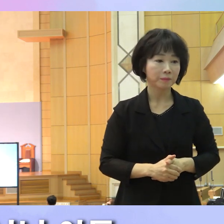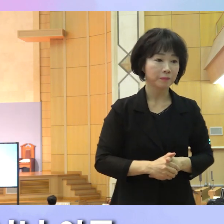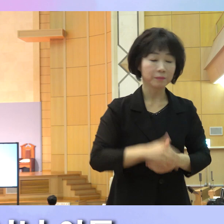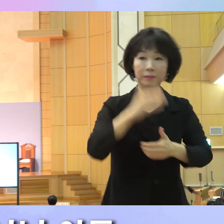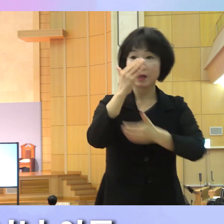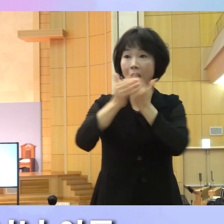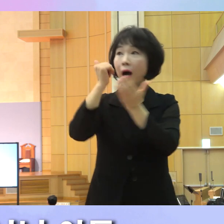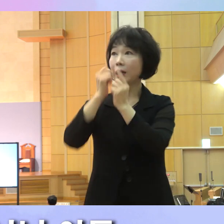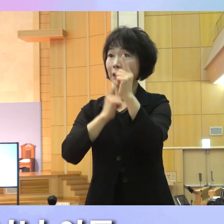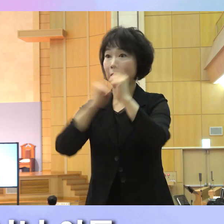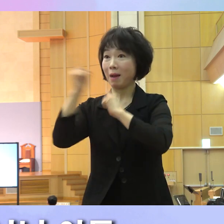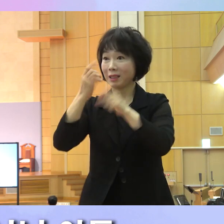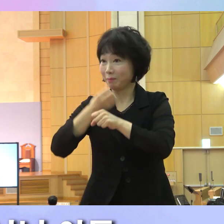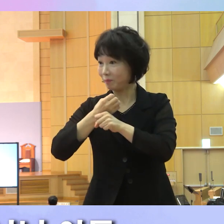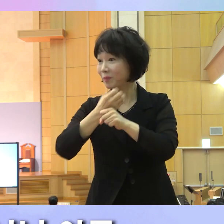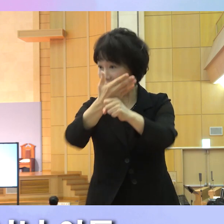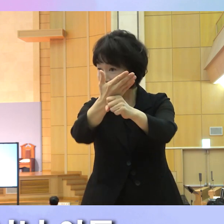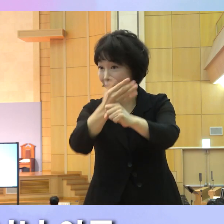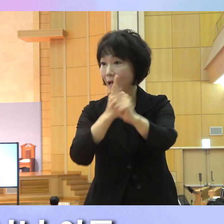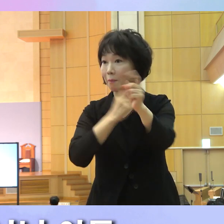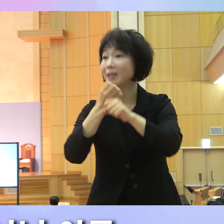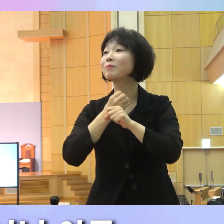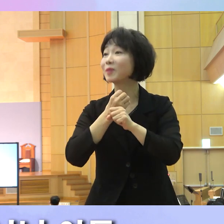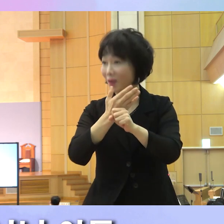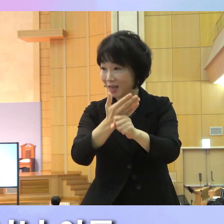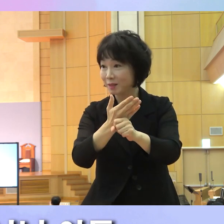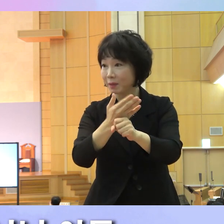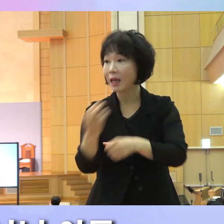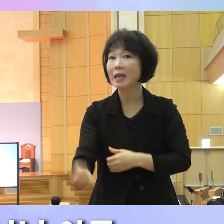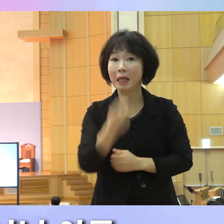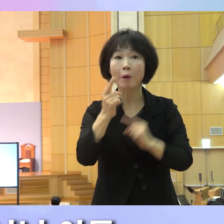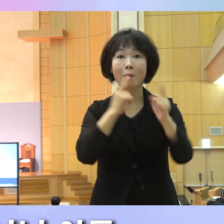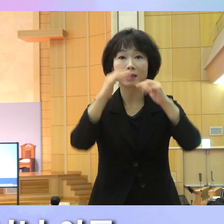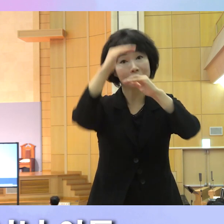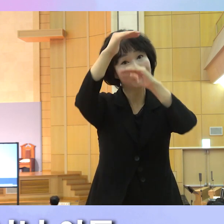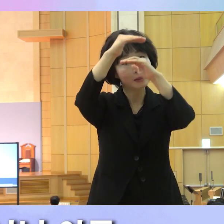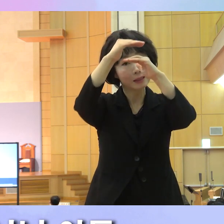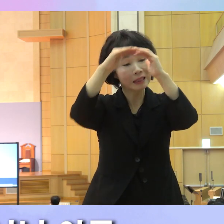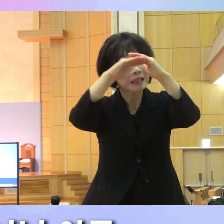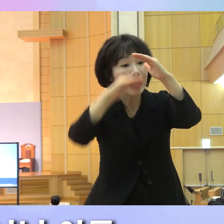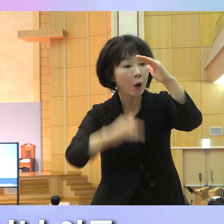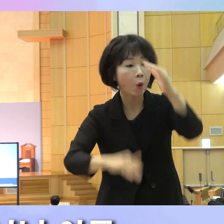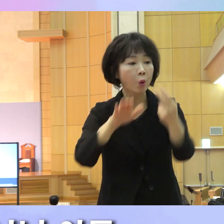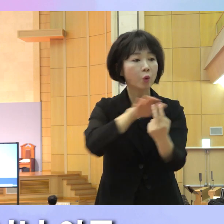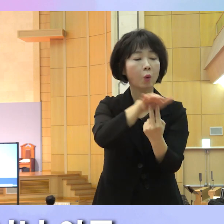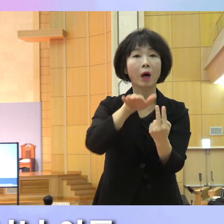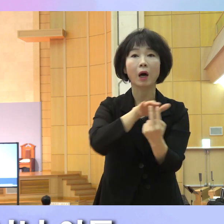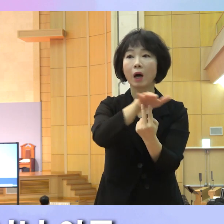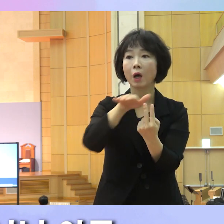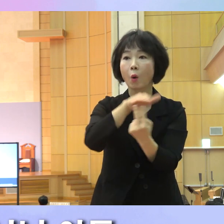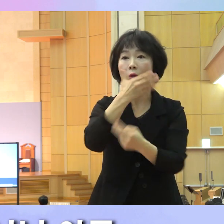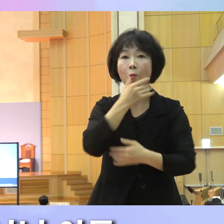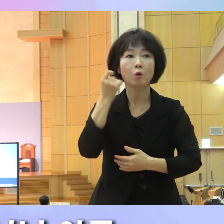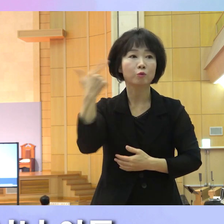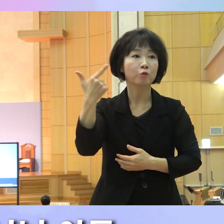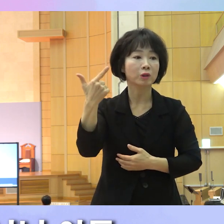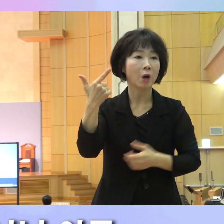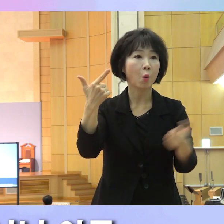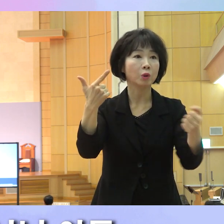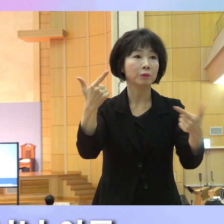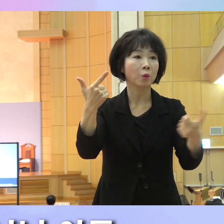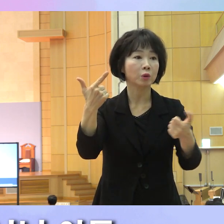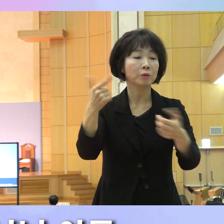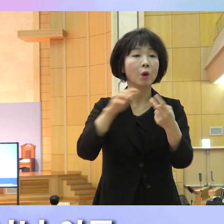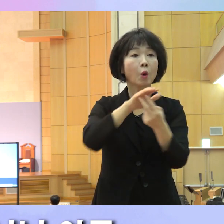하나님 말씀 보시겠습니다. 오늘 우리에게 주시는 하나님의 생명의 말씀 신약성경 요한복음 6장